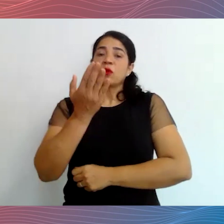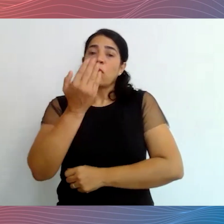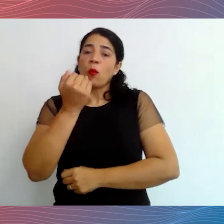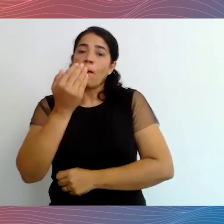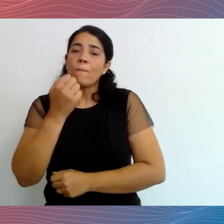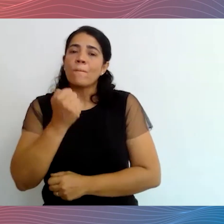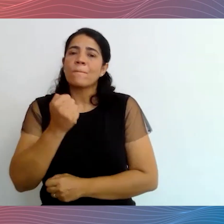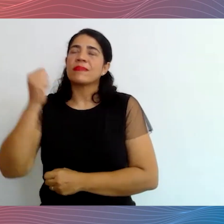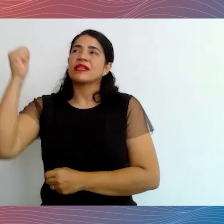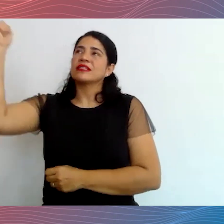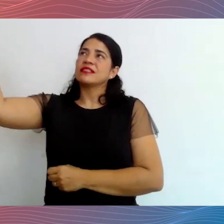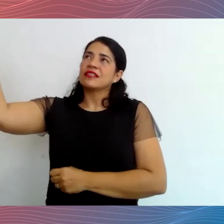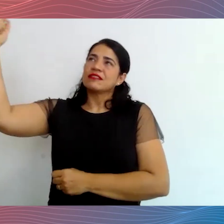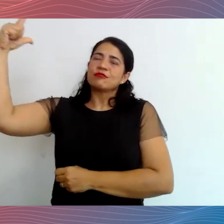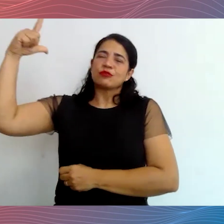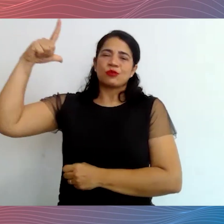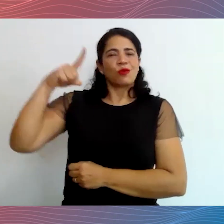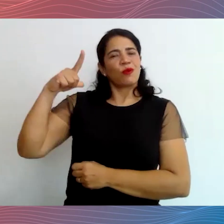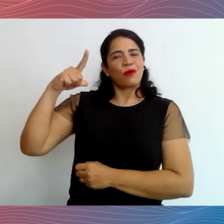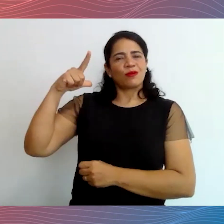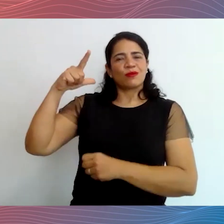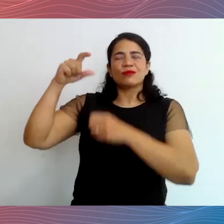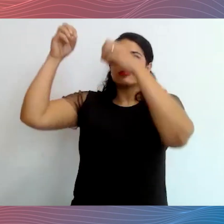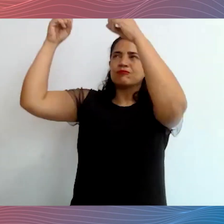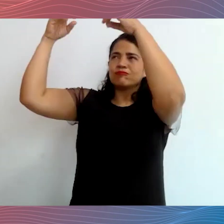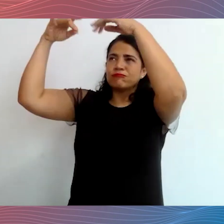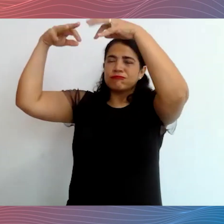maior doação de Deus é Ele doar seu próprio Filho para você.